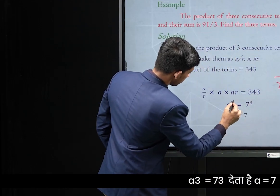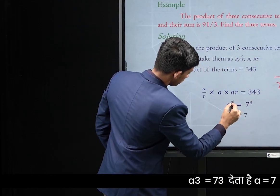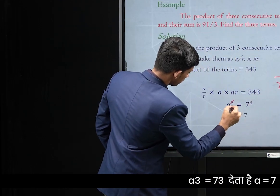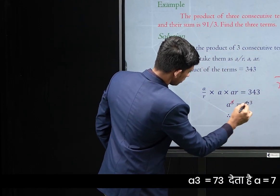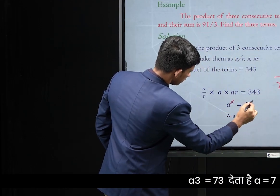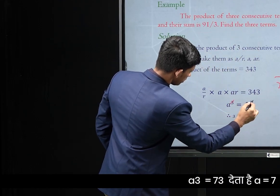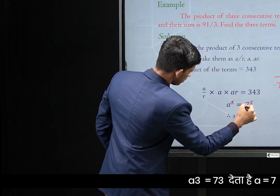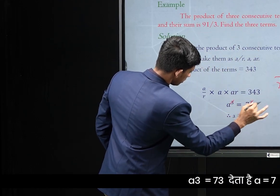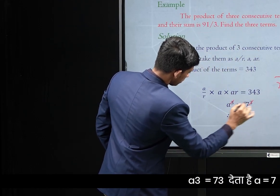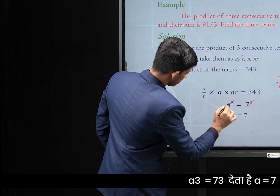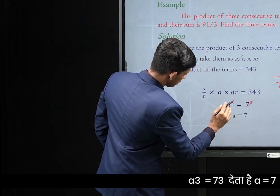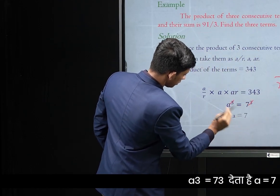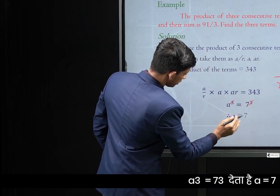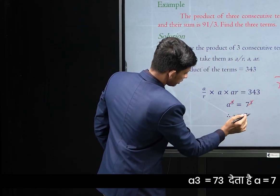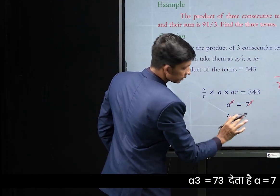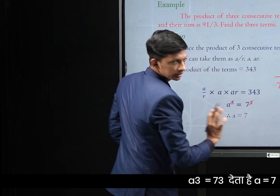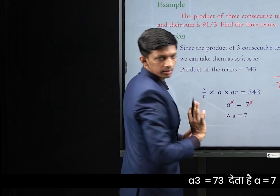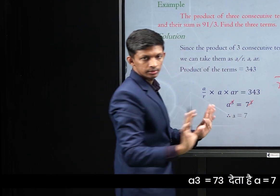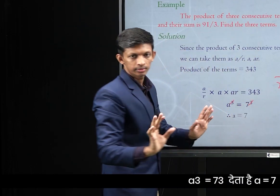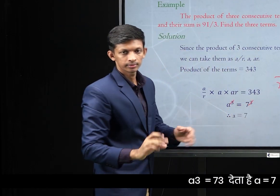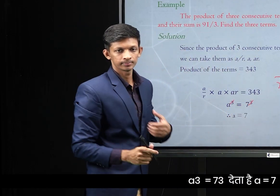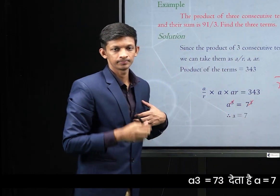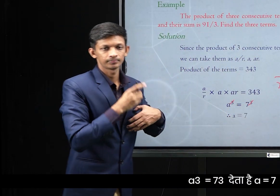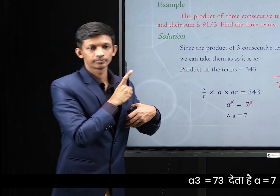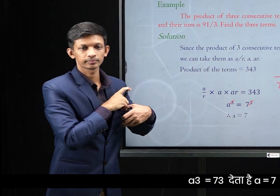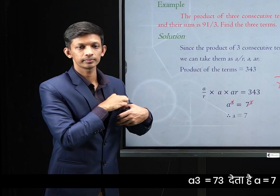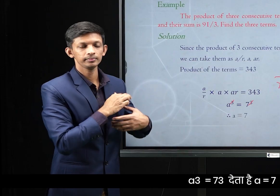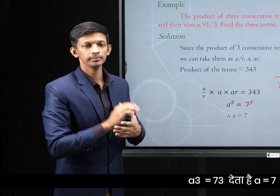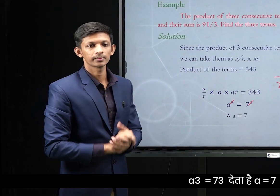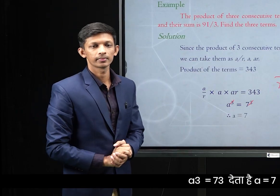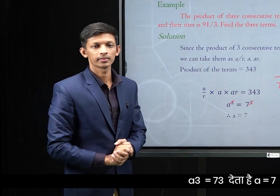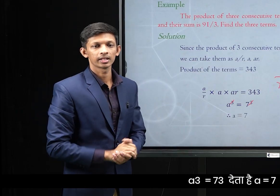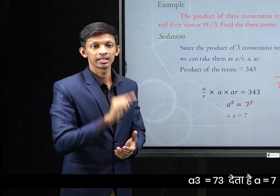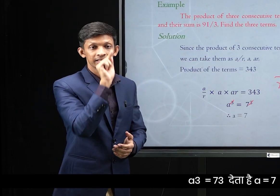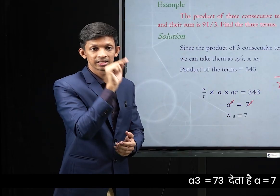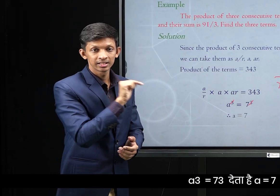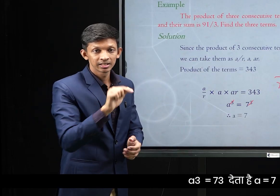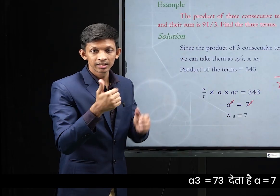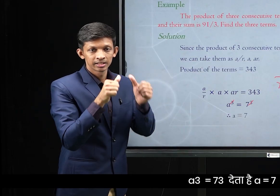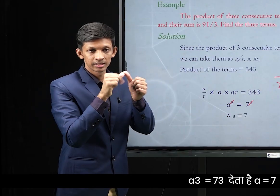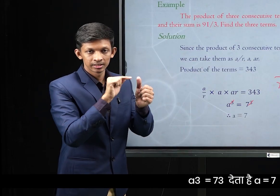a/3 is equal 7/3 that is equal implies a is equal